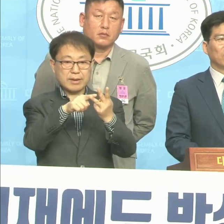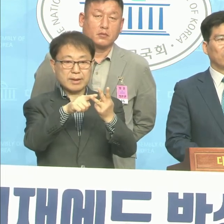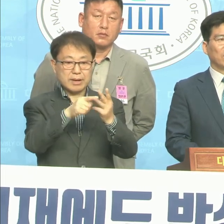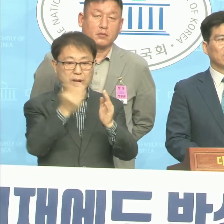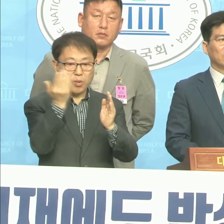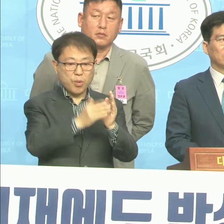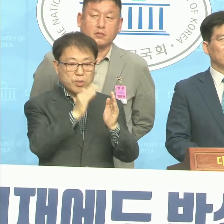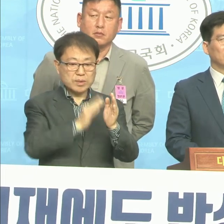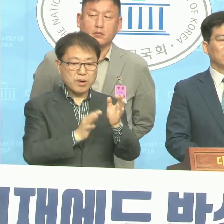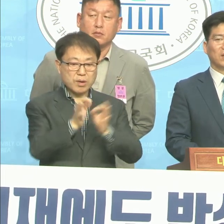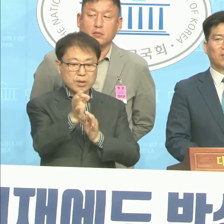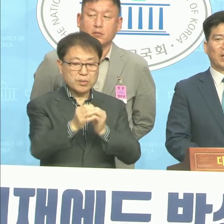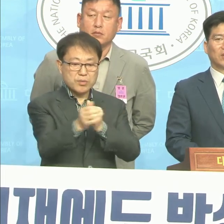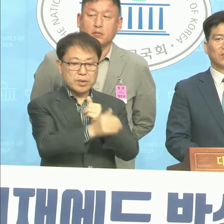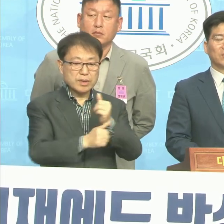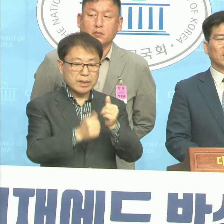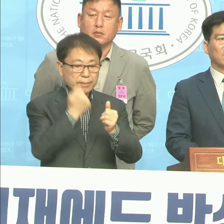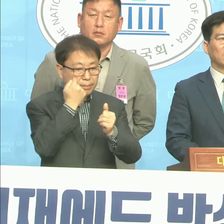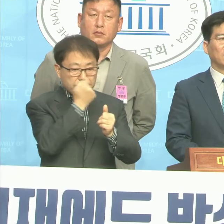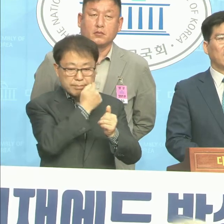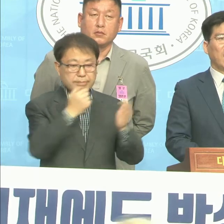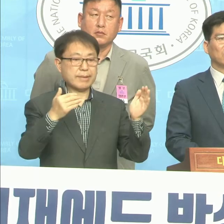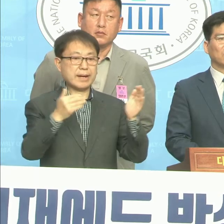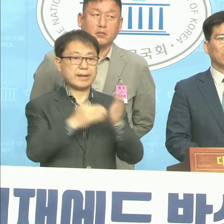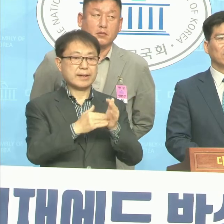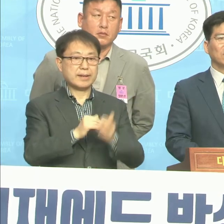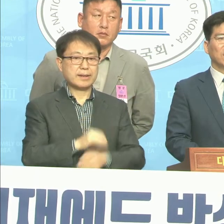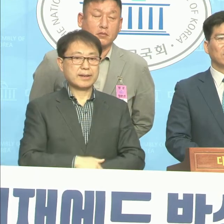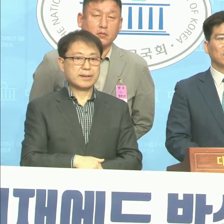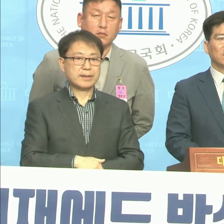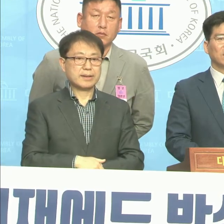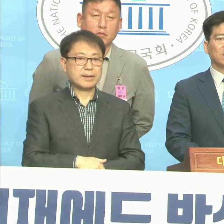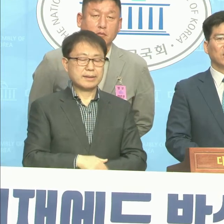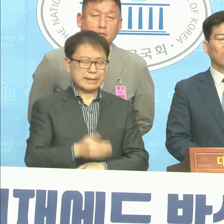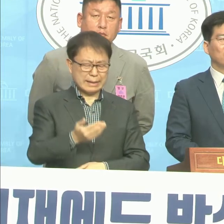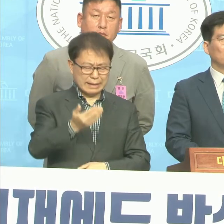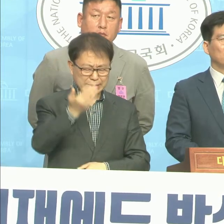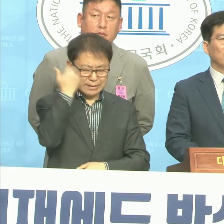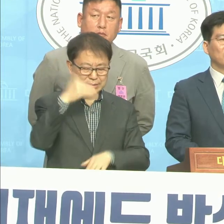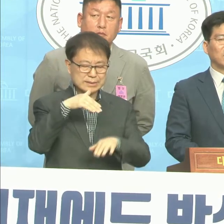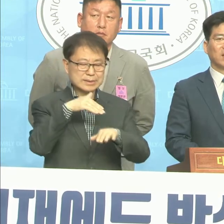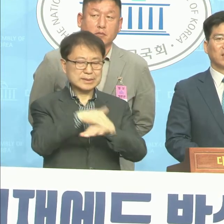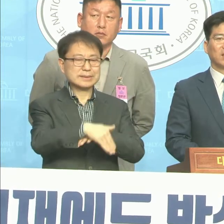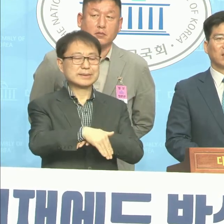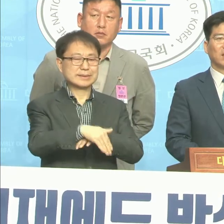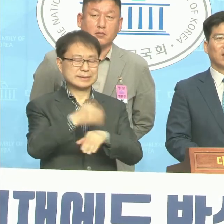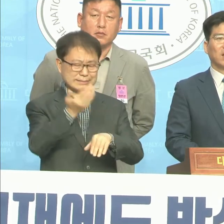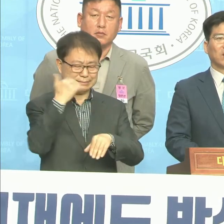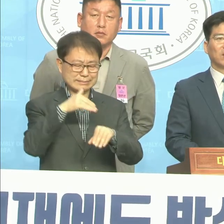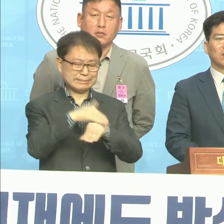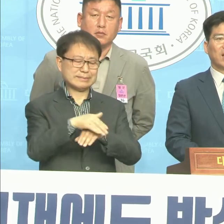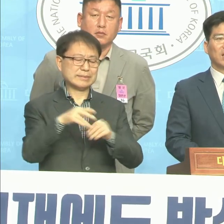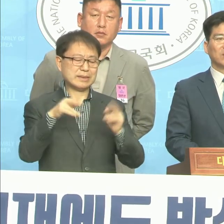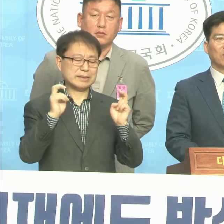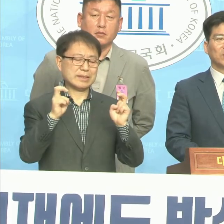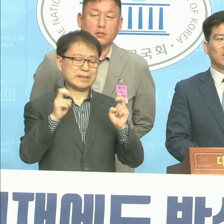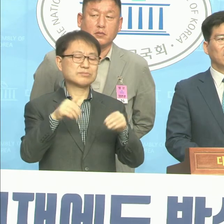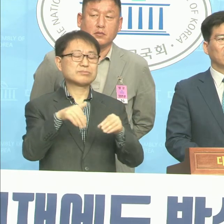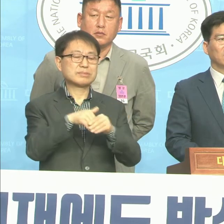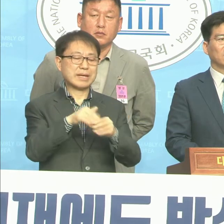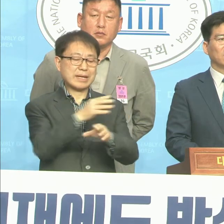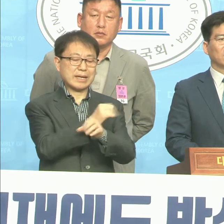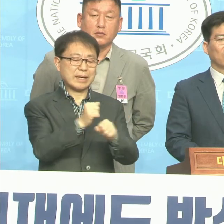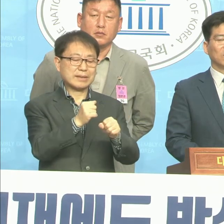공정거래위원회에서 이 것이 밝혀졌습니다 아주 전근대적인 기업 문화 입니다 계약서